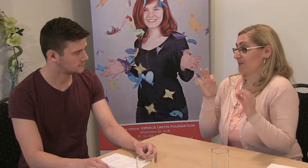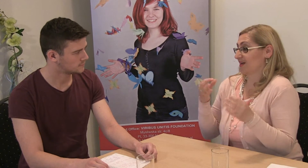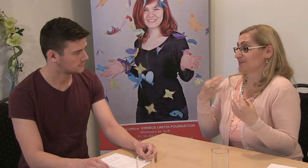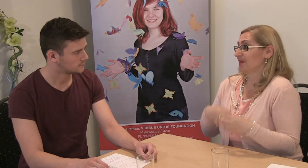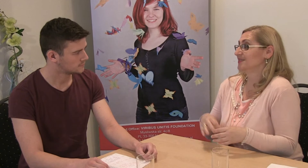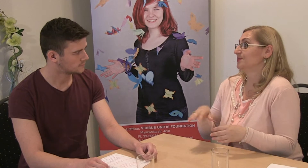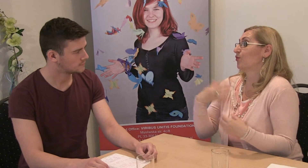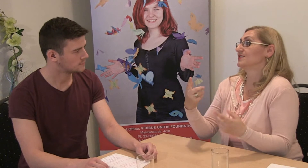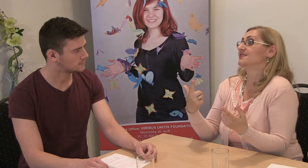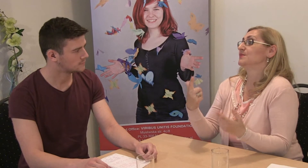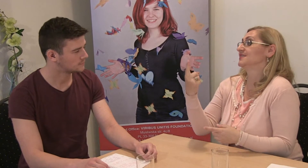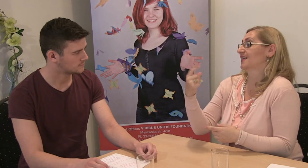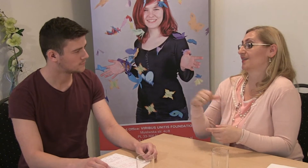žena izabrana za predsjednika.